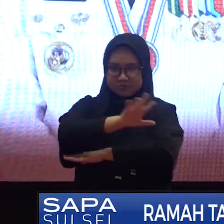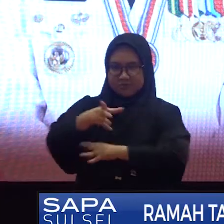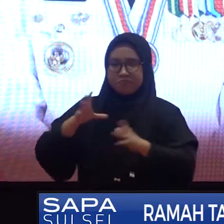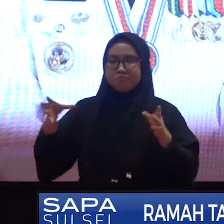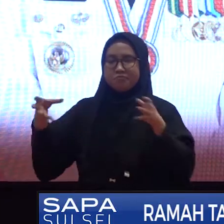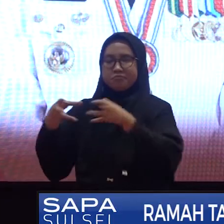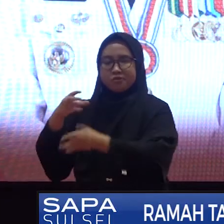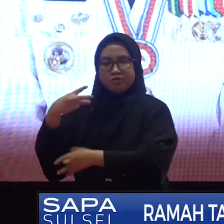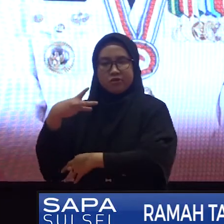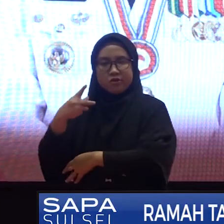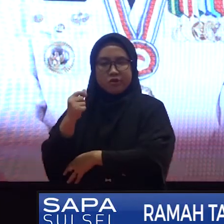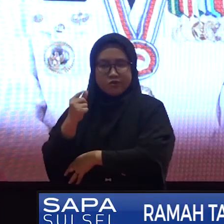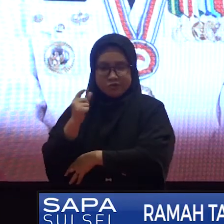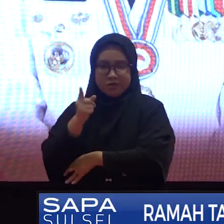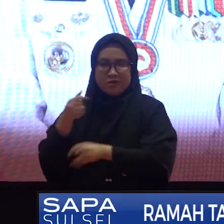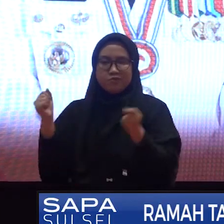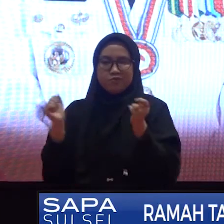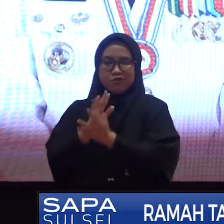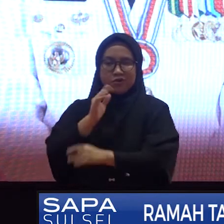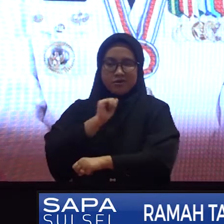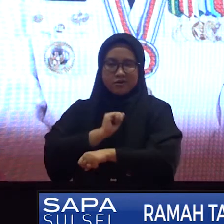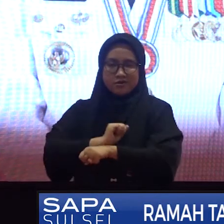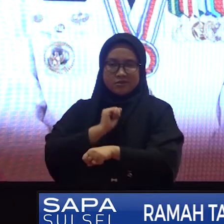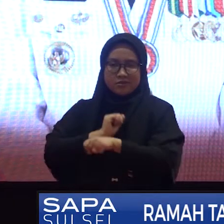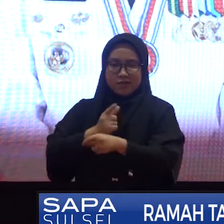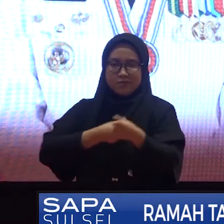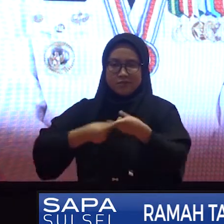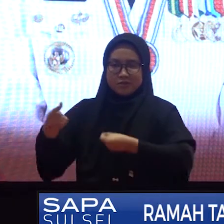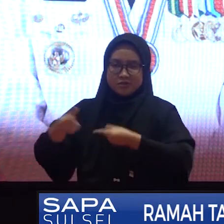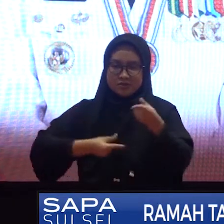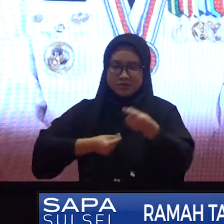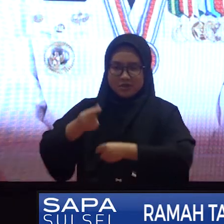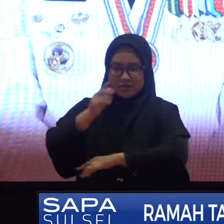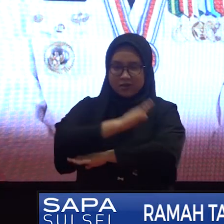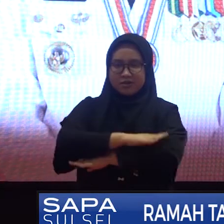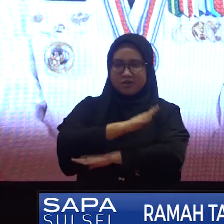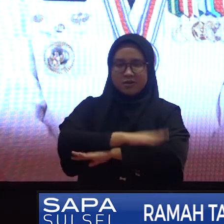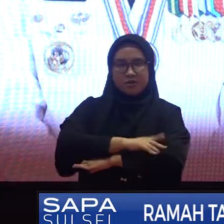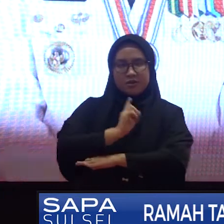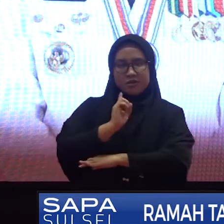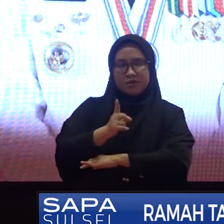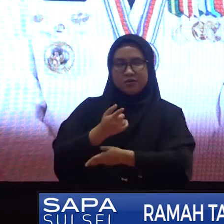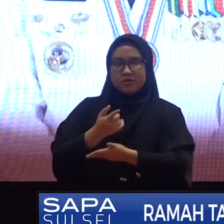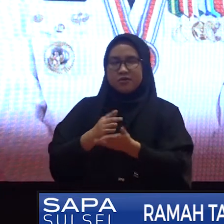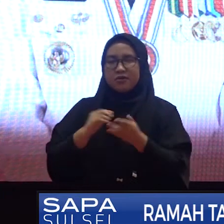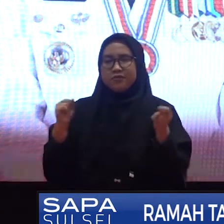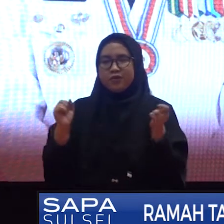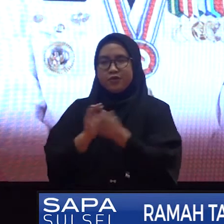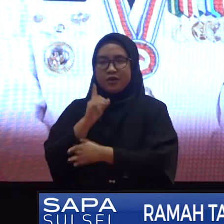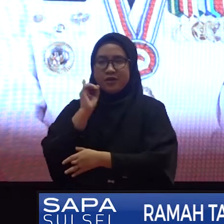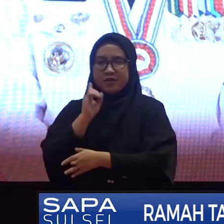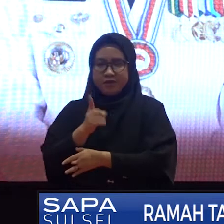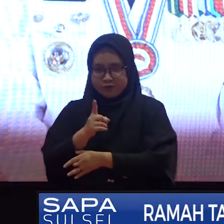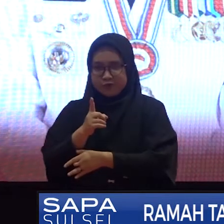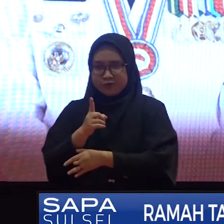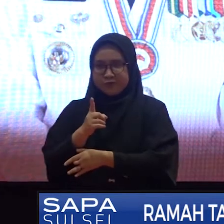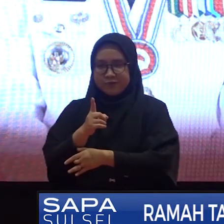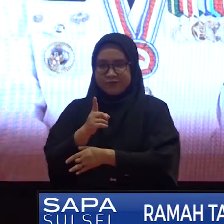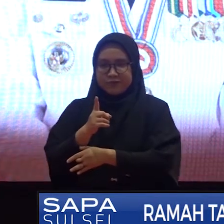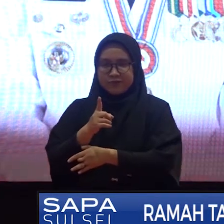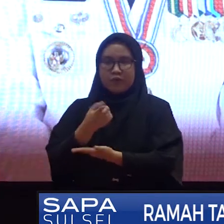ekonomi jaga peluang-peluang kerja dan peluang bisnis dan jaga dan pastikan bahwa peluang itu milik rakyat